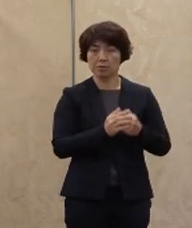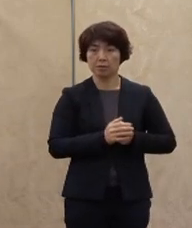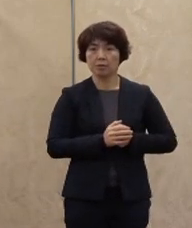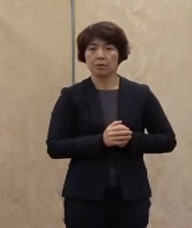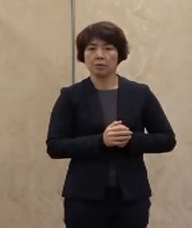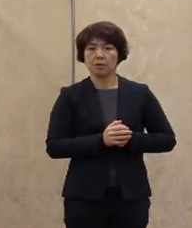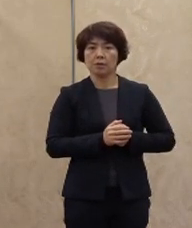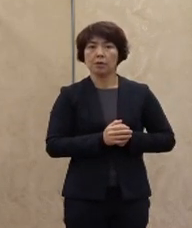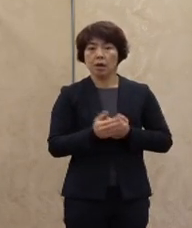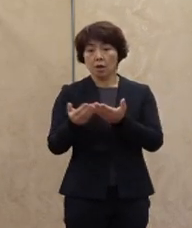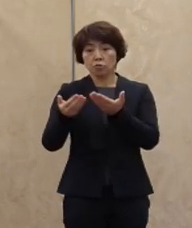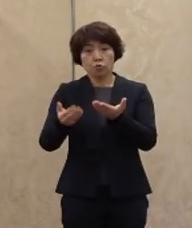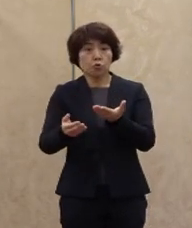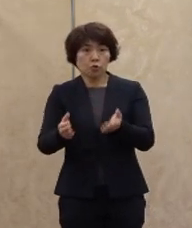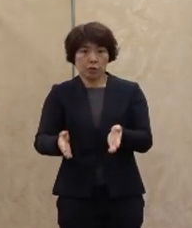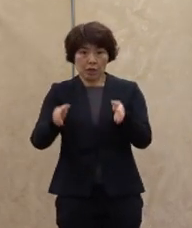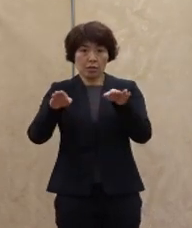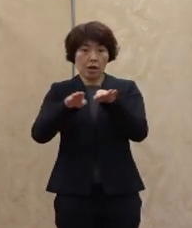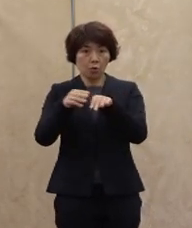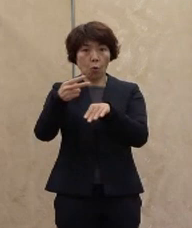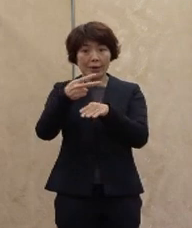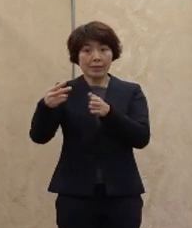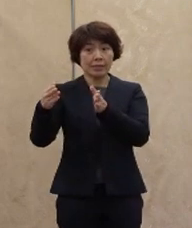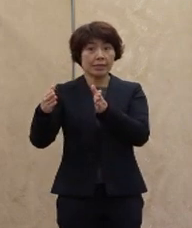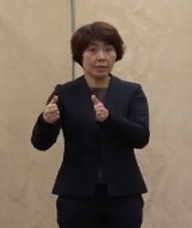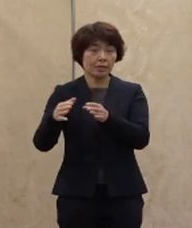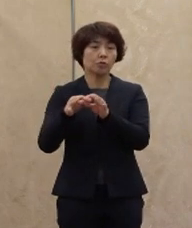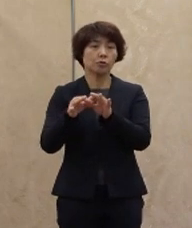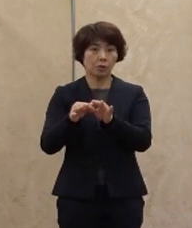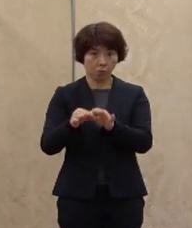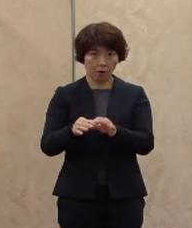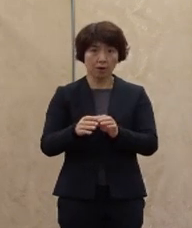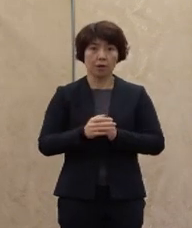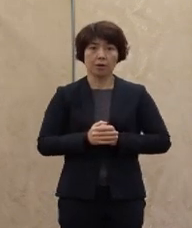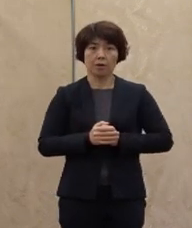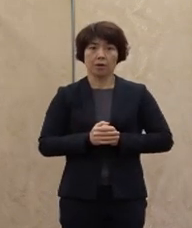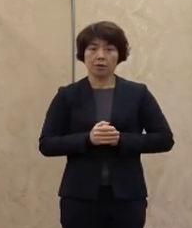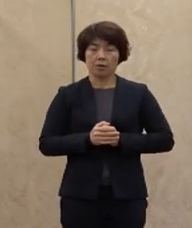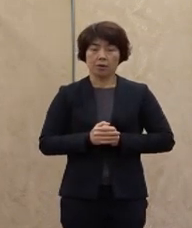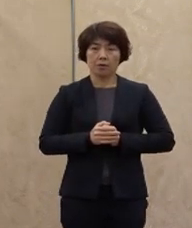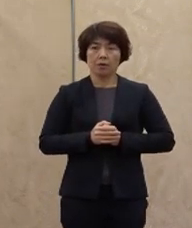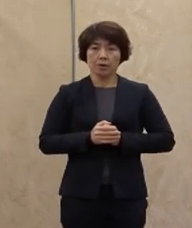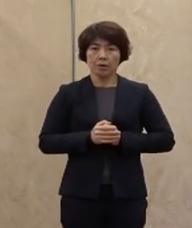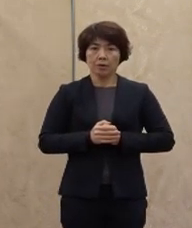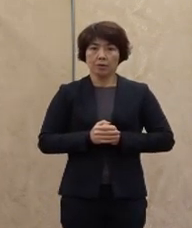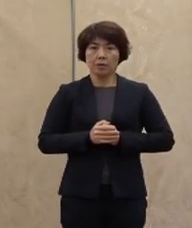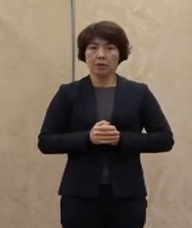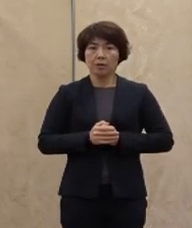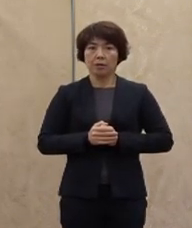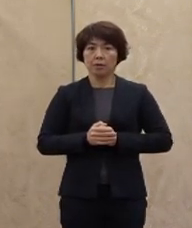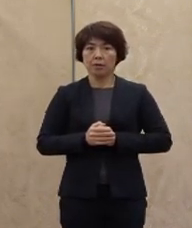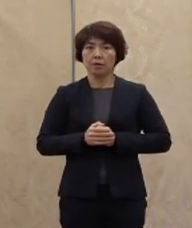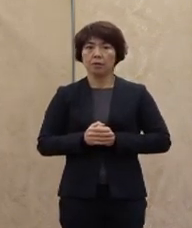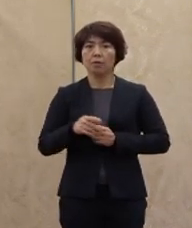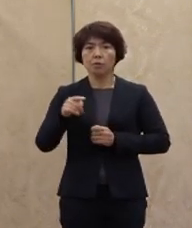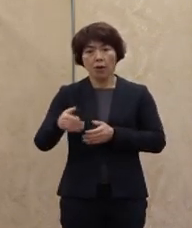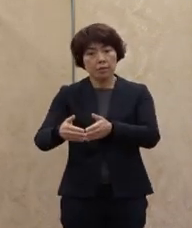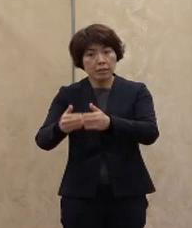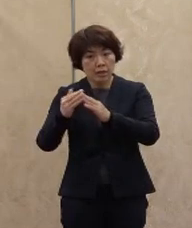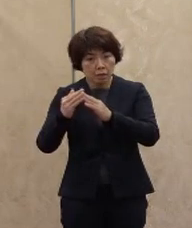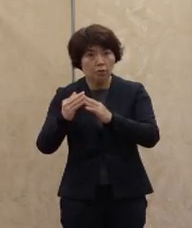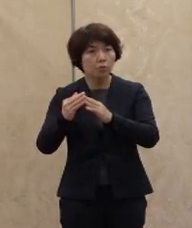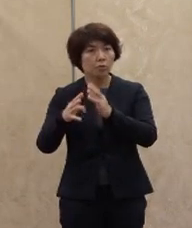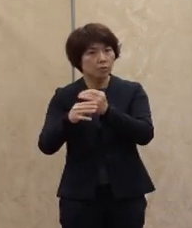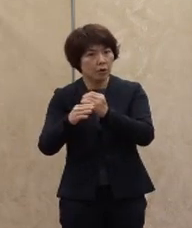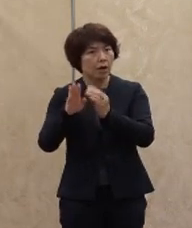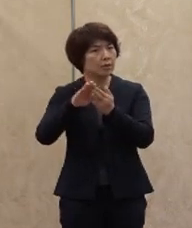重症センターの2期については、これはまず そもそもできる時期というのがかなり先ということにな